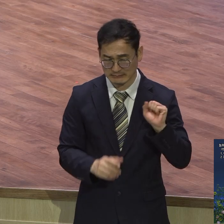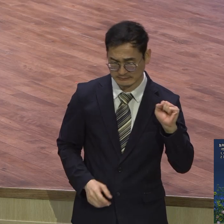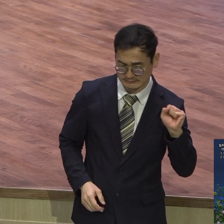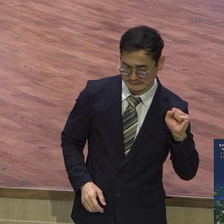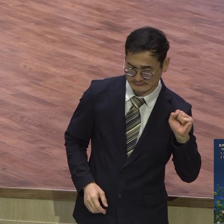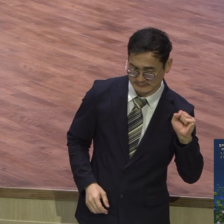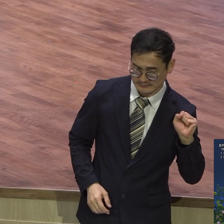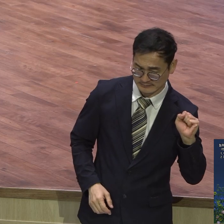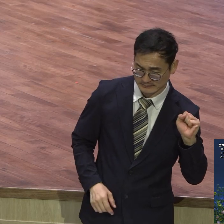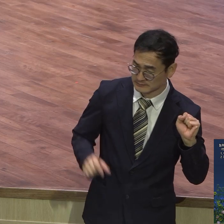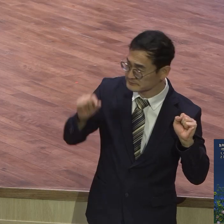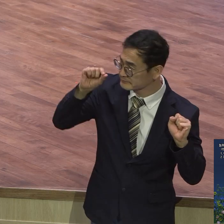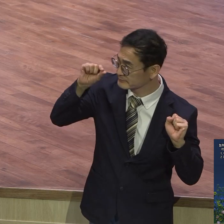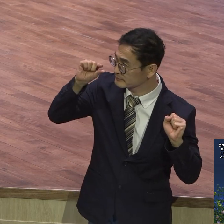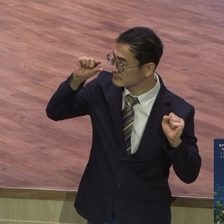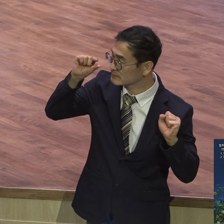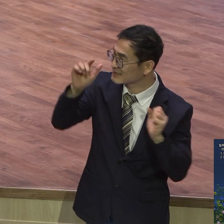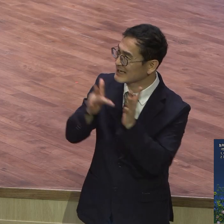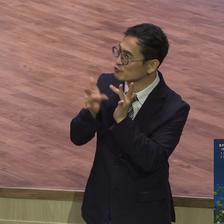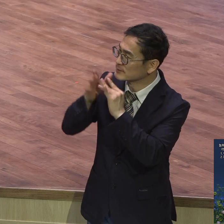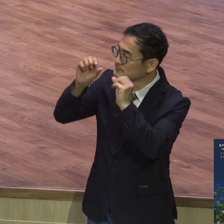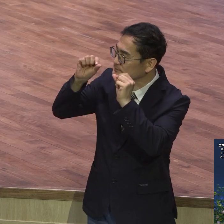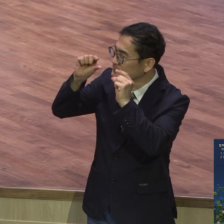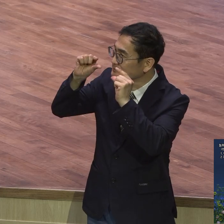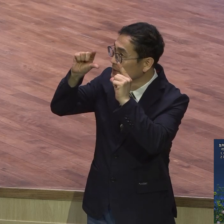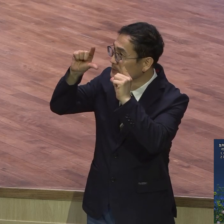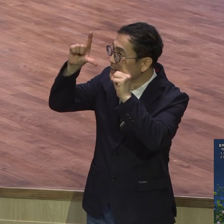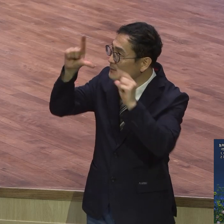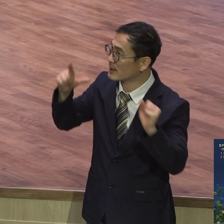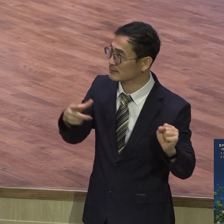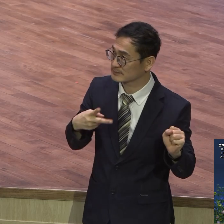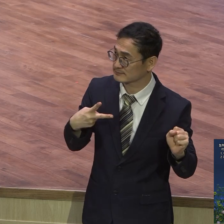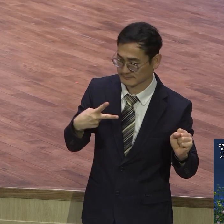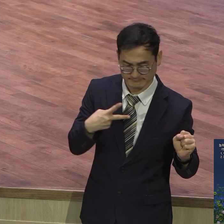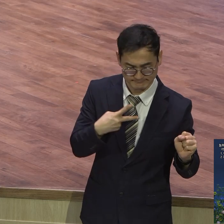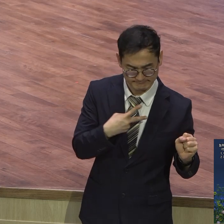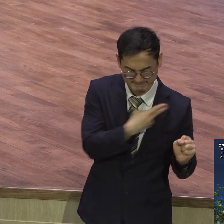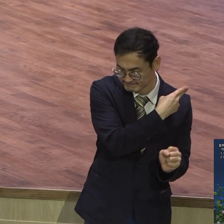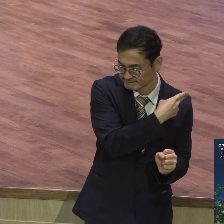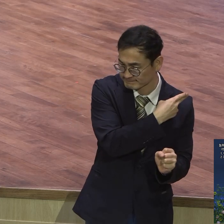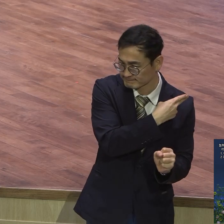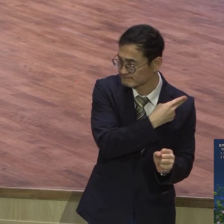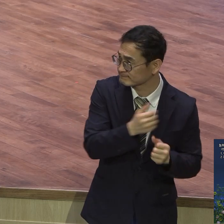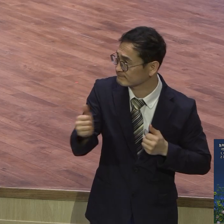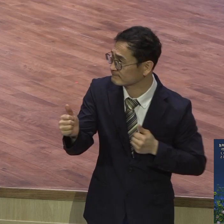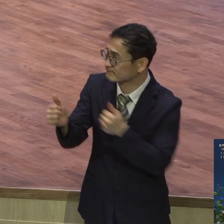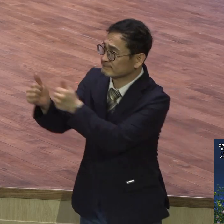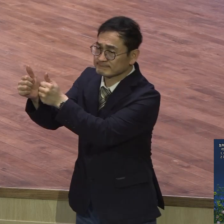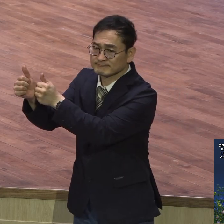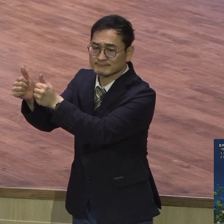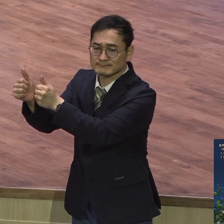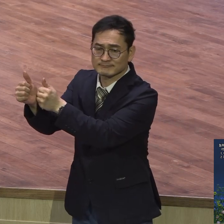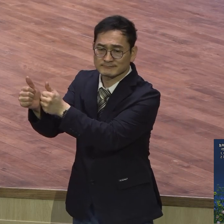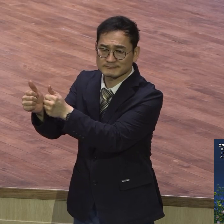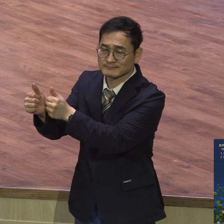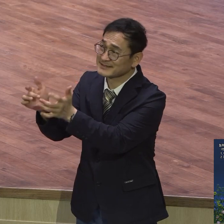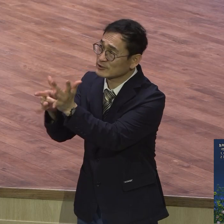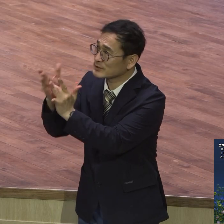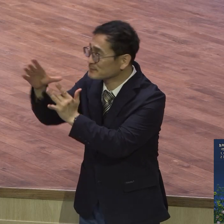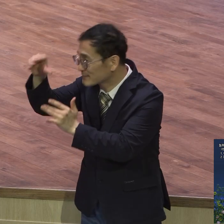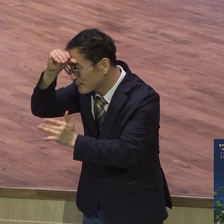생기면서 그리스도의 모양으로 형상으로 믿음의 사람을 닮아 가야지 그래서 우리 영계 모든 성도